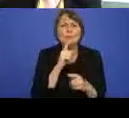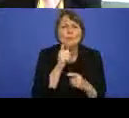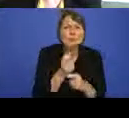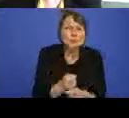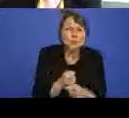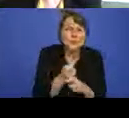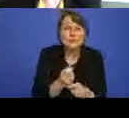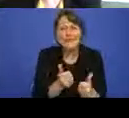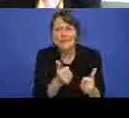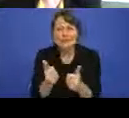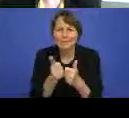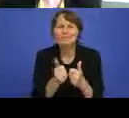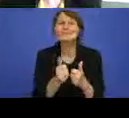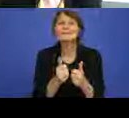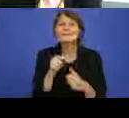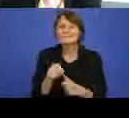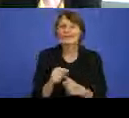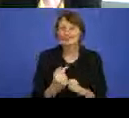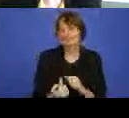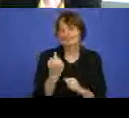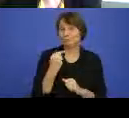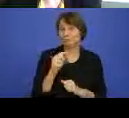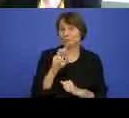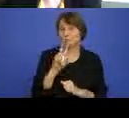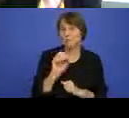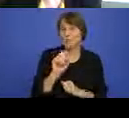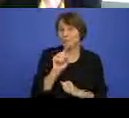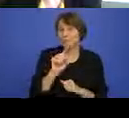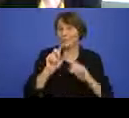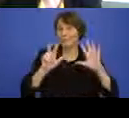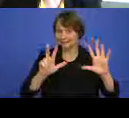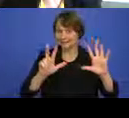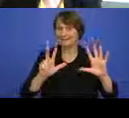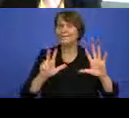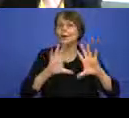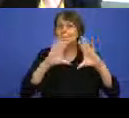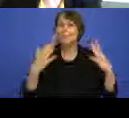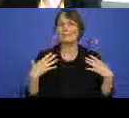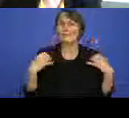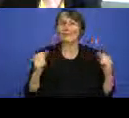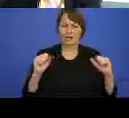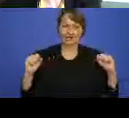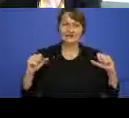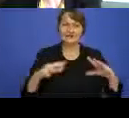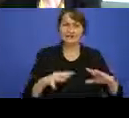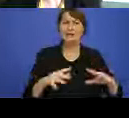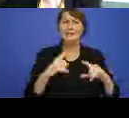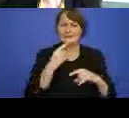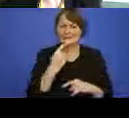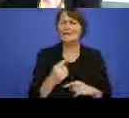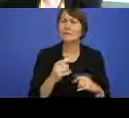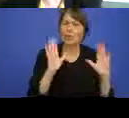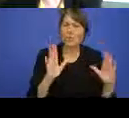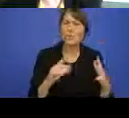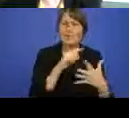sur l'éducation qui a été adopté à une assemblée de 2018 qui fait